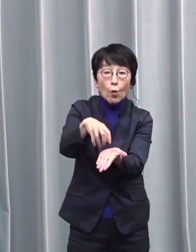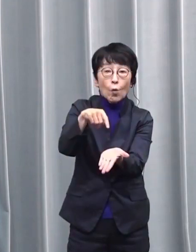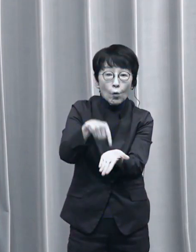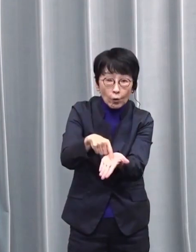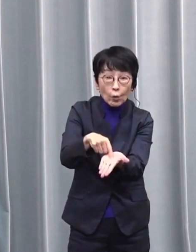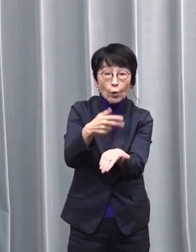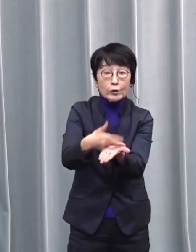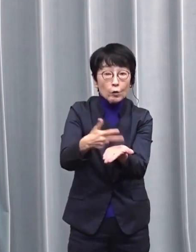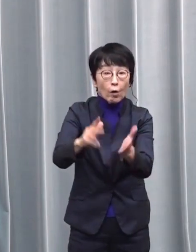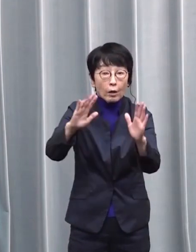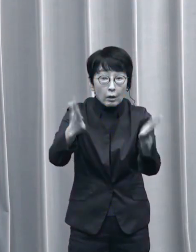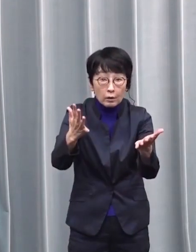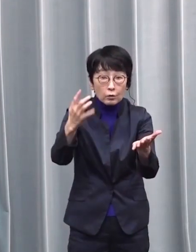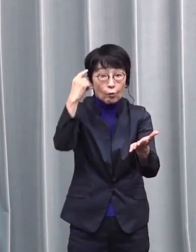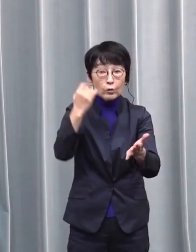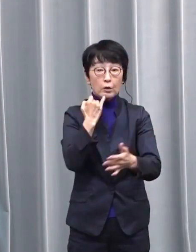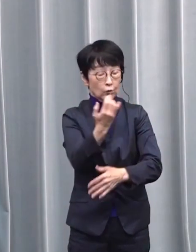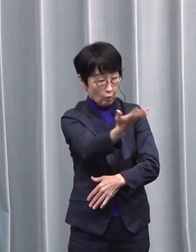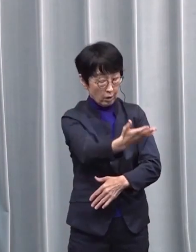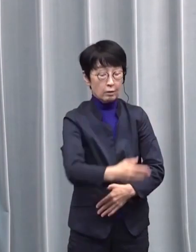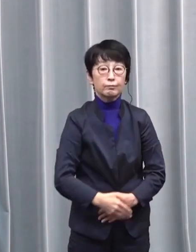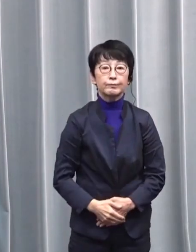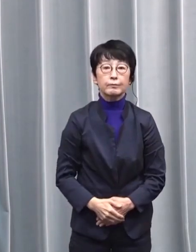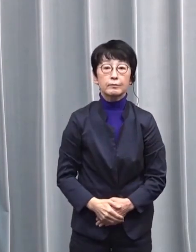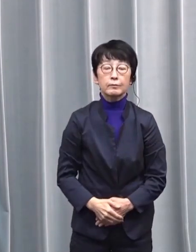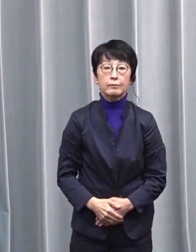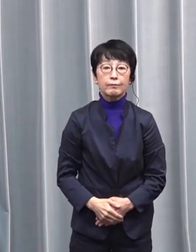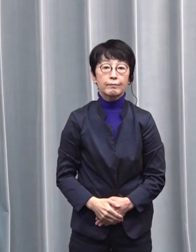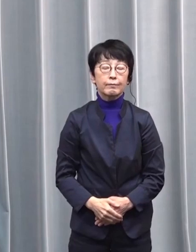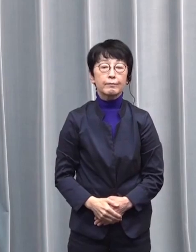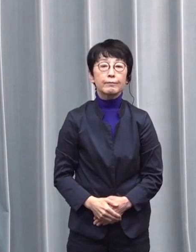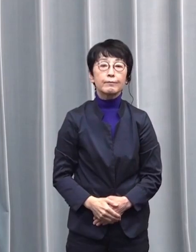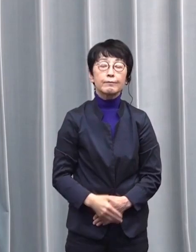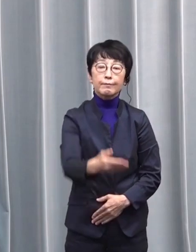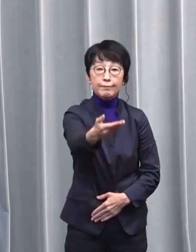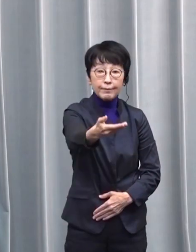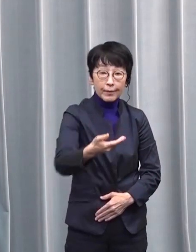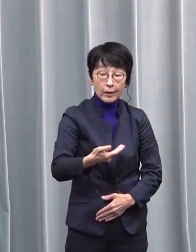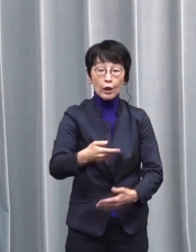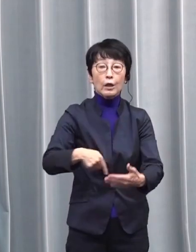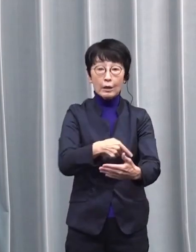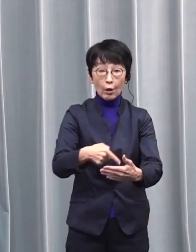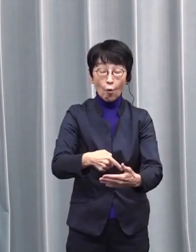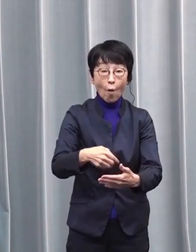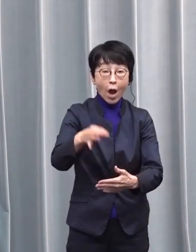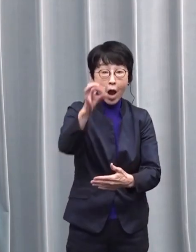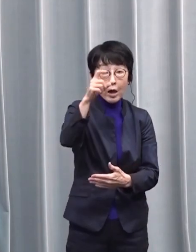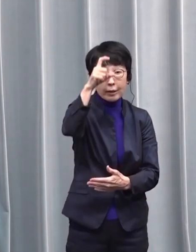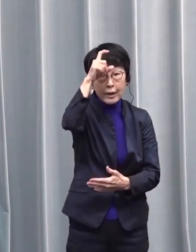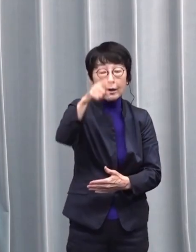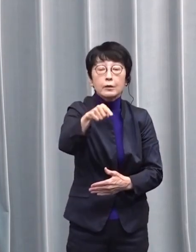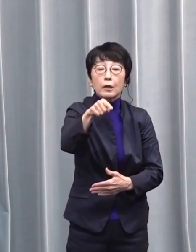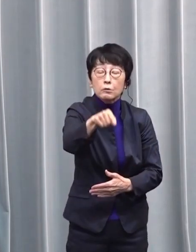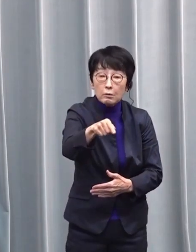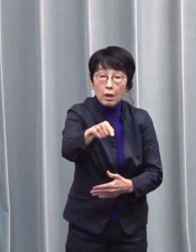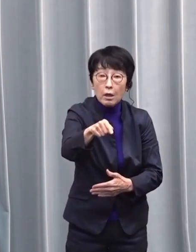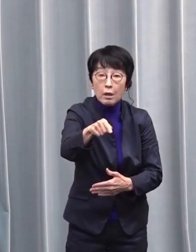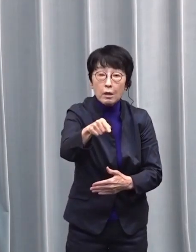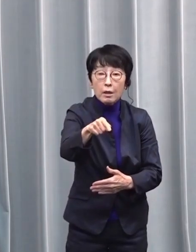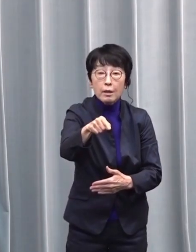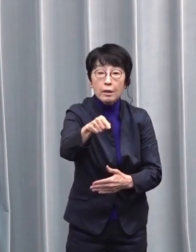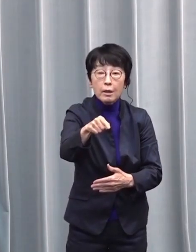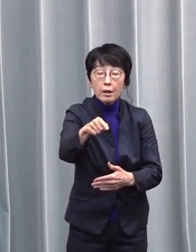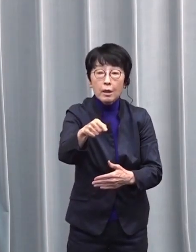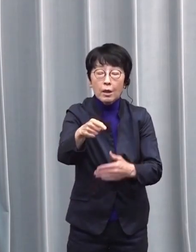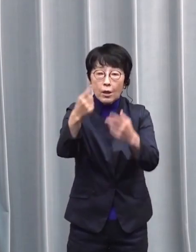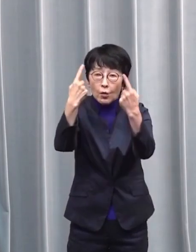と、こういう理解でいいですか。2つ聞きました、 ね。お尋ねにつきましては、捜査当局において、個別具体の